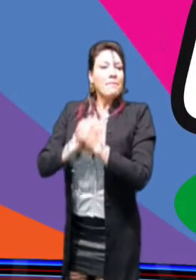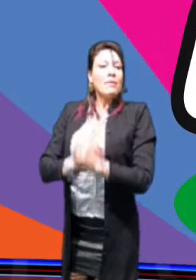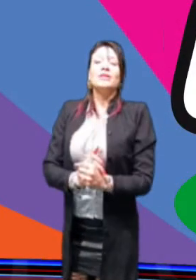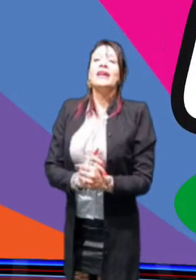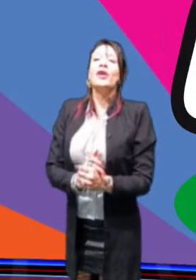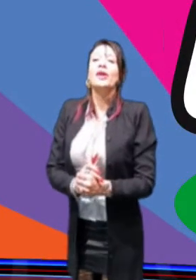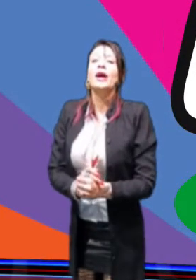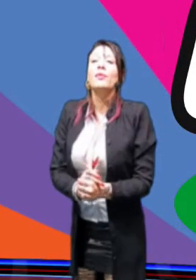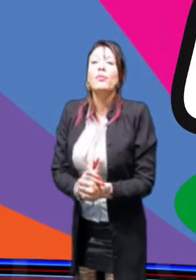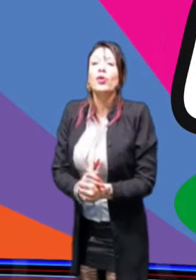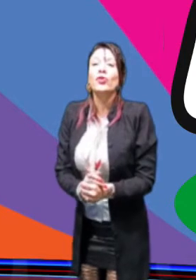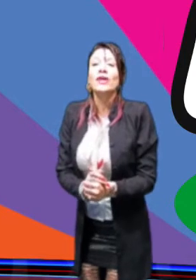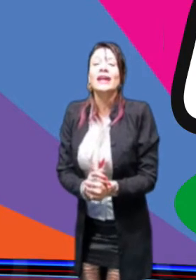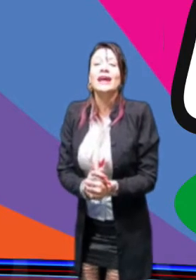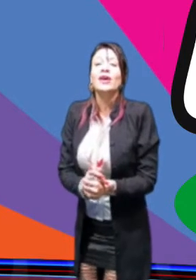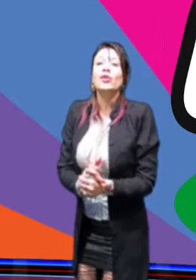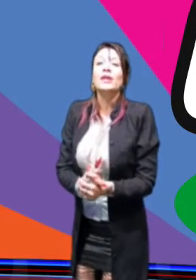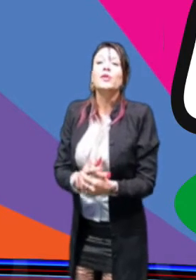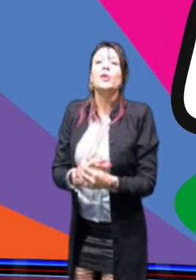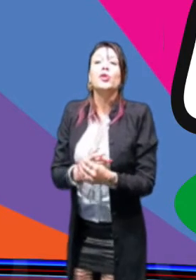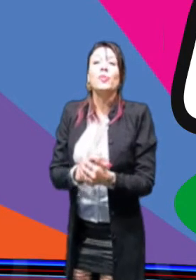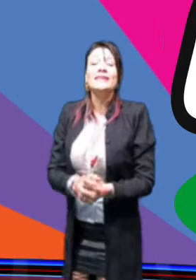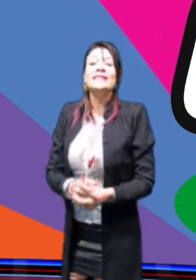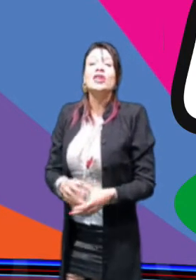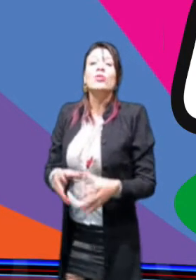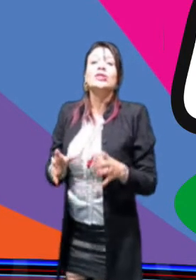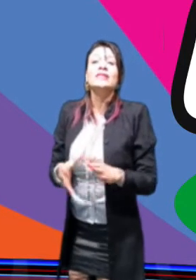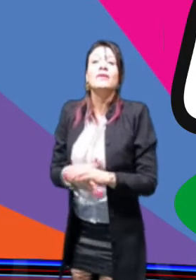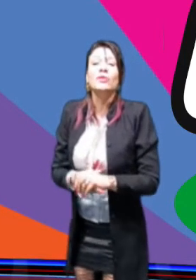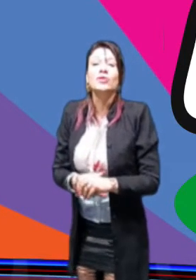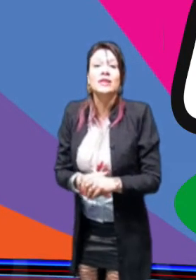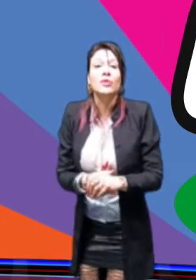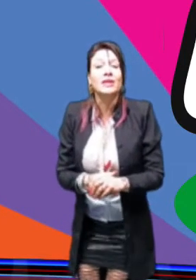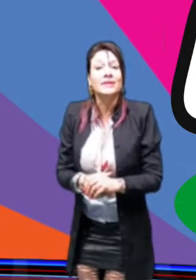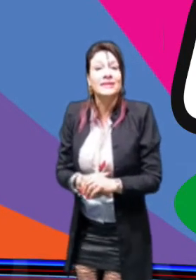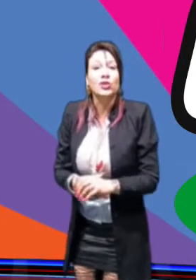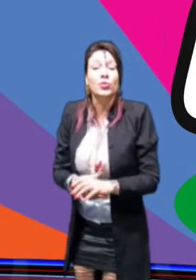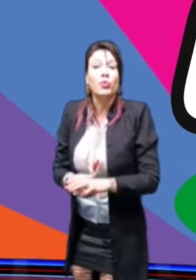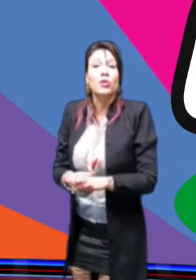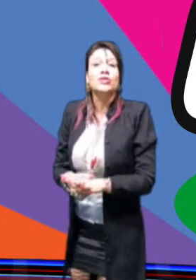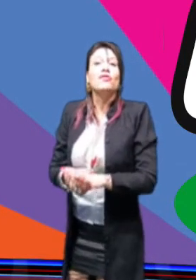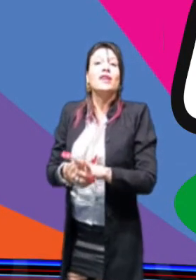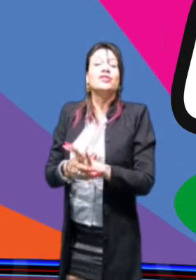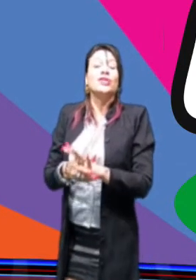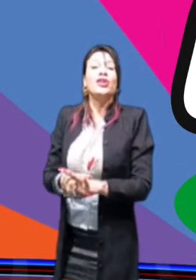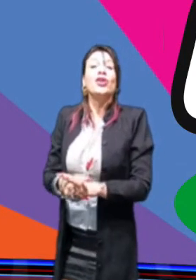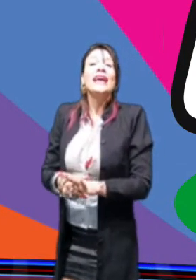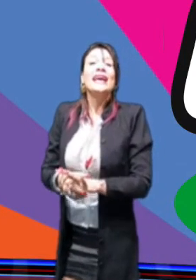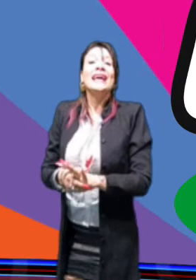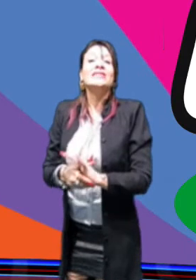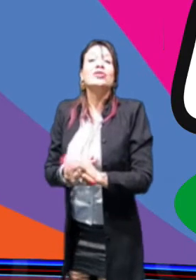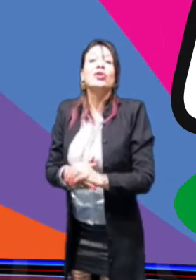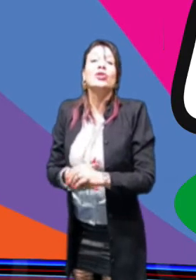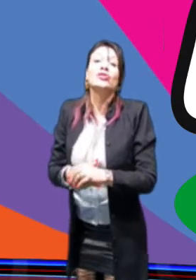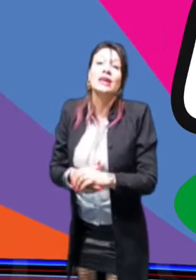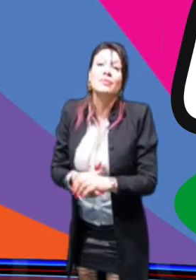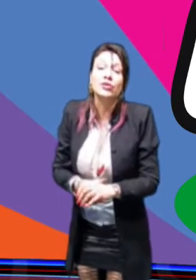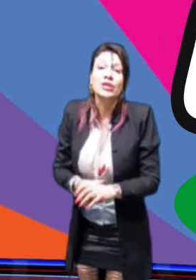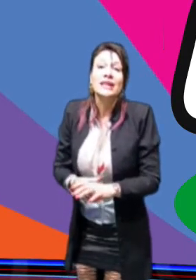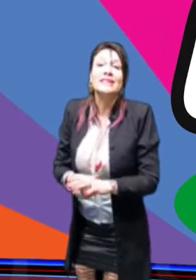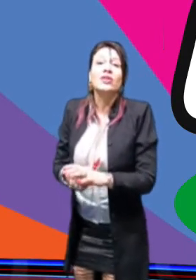Vamos a hablar ahora un poco de la economía de nuestro país y como ya sabemos estamos atravesando por un proceso inflacionario en casi todos los